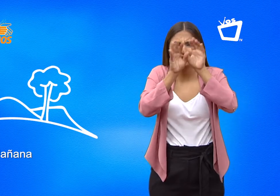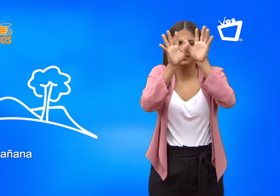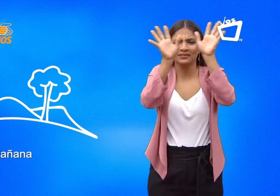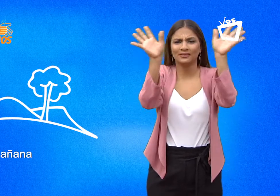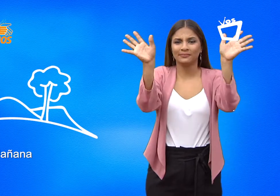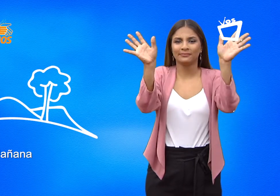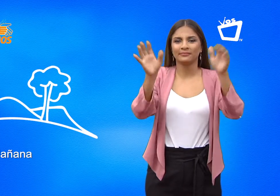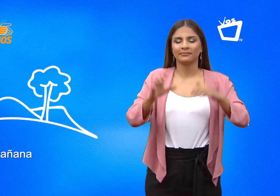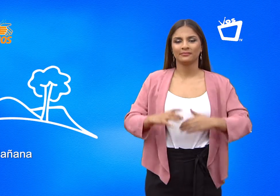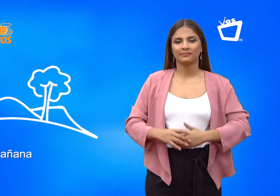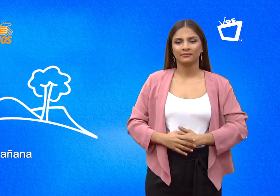Mañana.